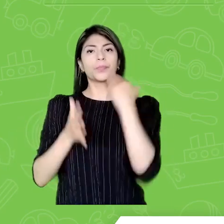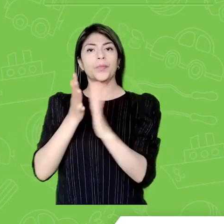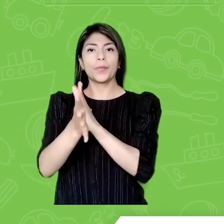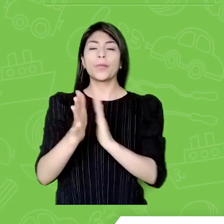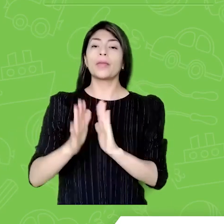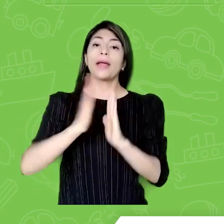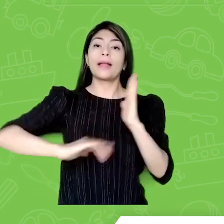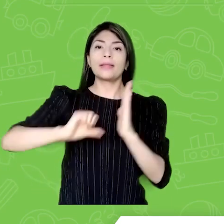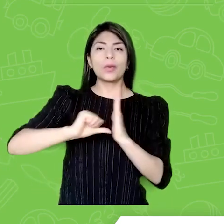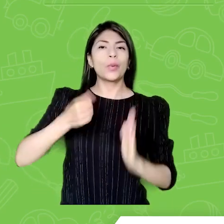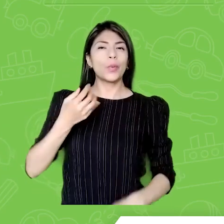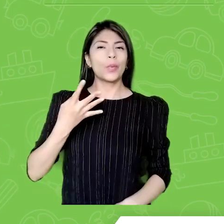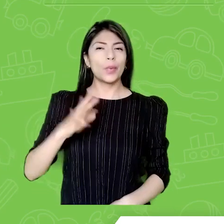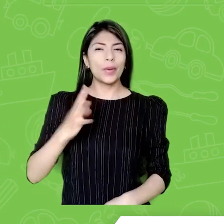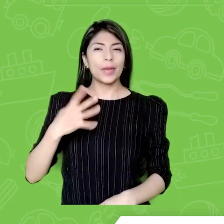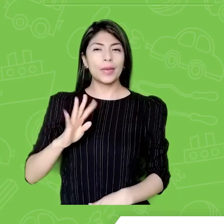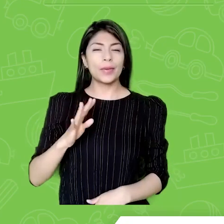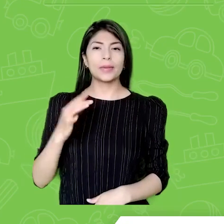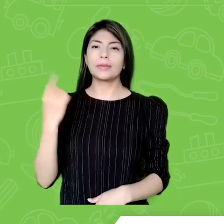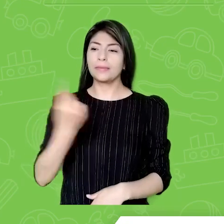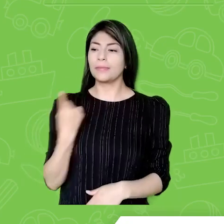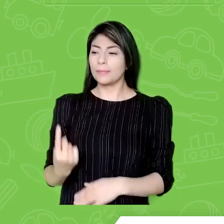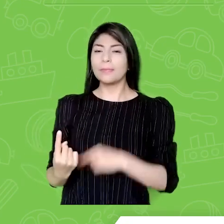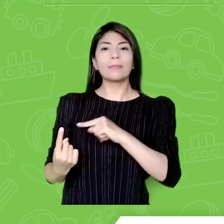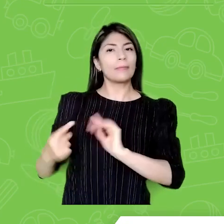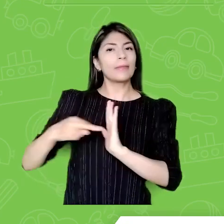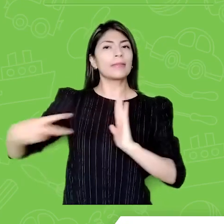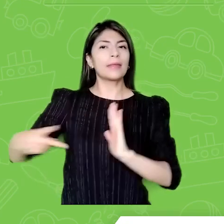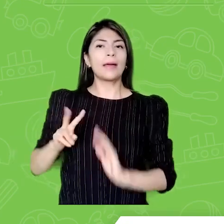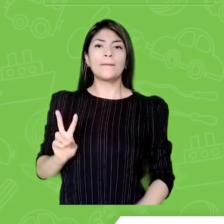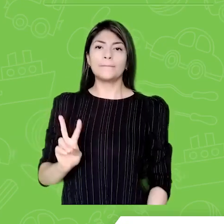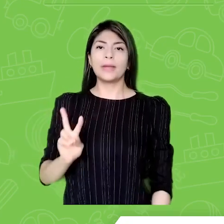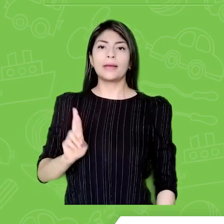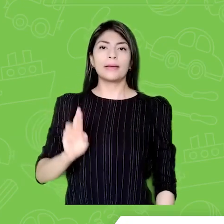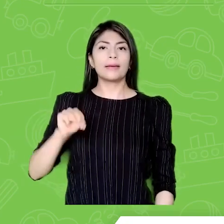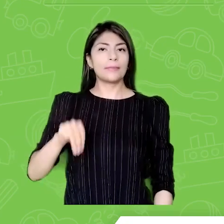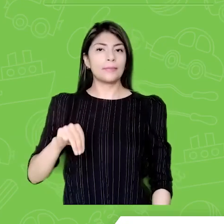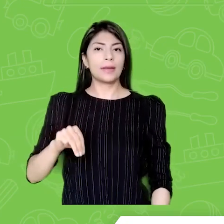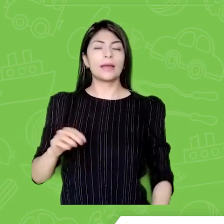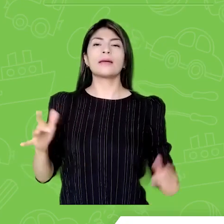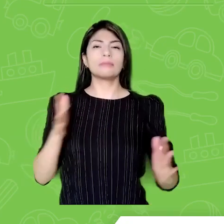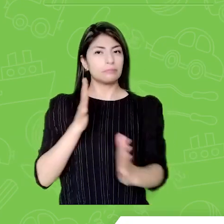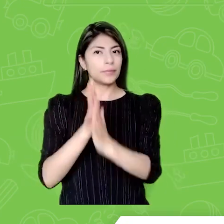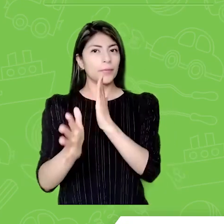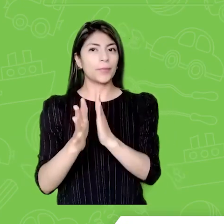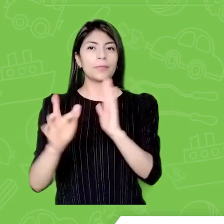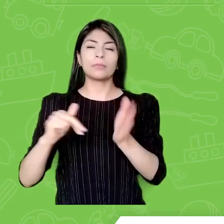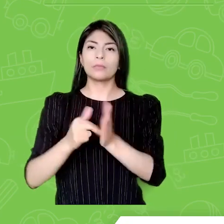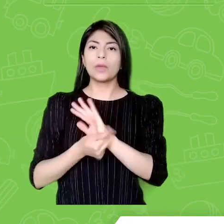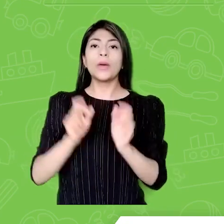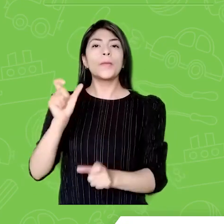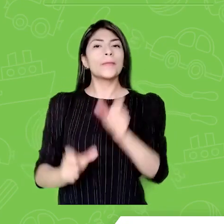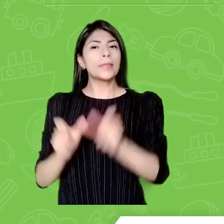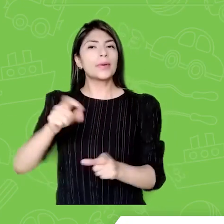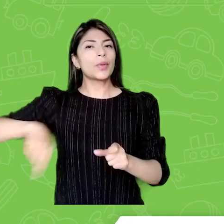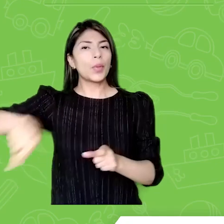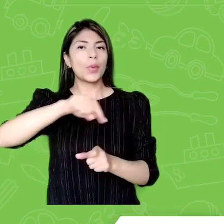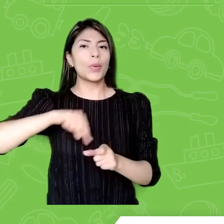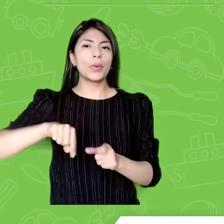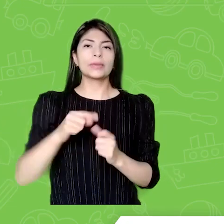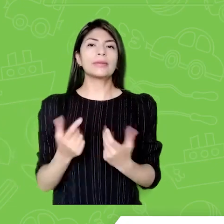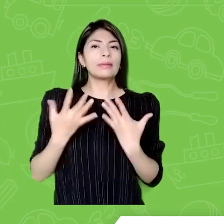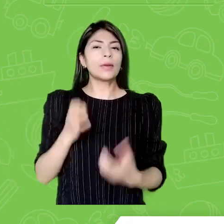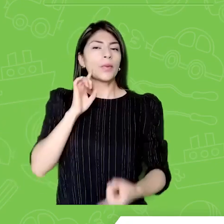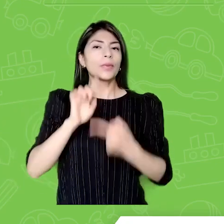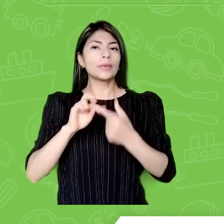Artículo 14. Especificaciones técnicas para la etapa de BRM. Para la etapa de BRM, los aspirantes deben tener